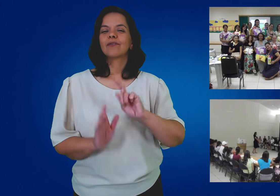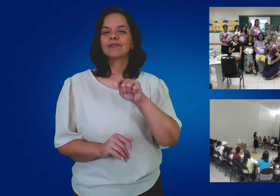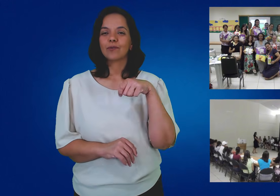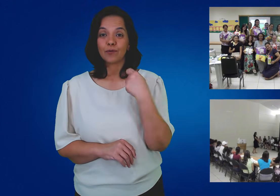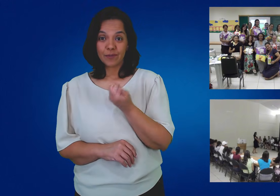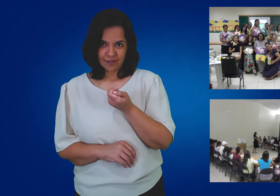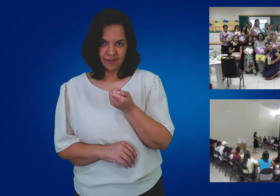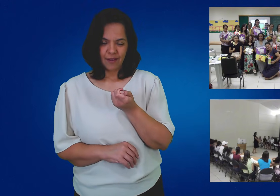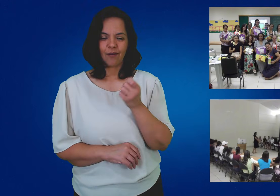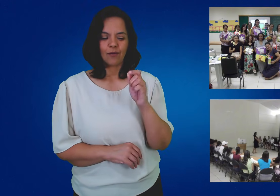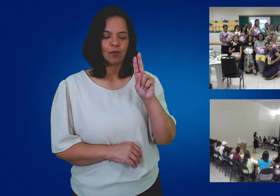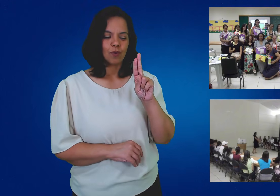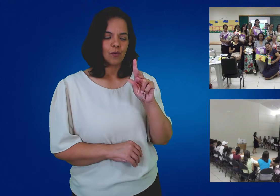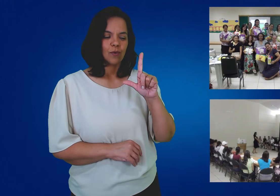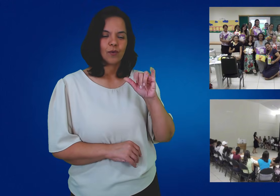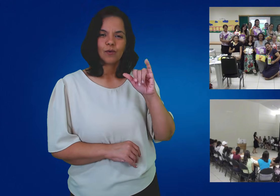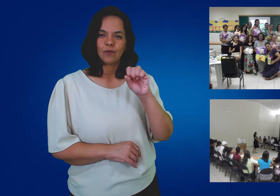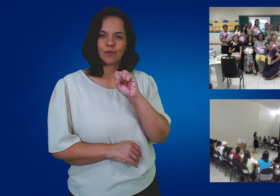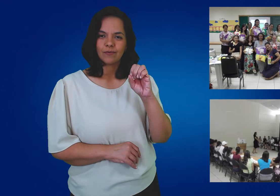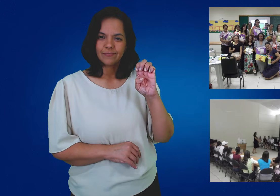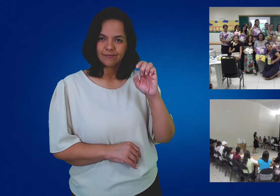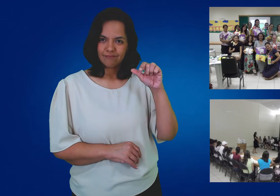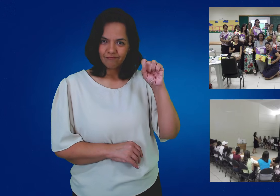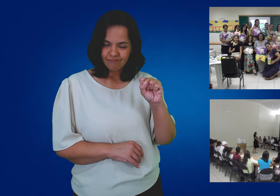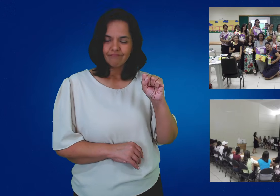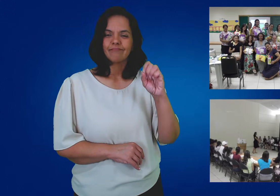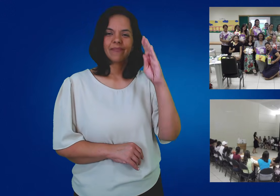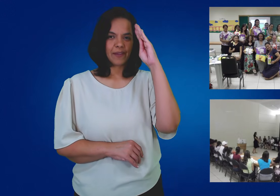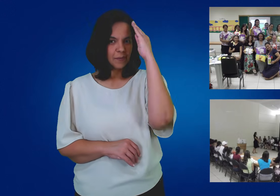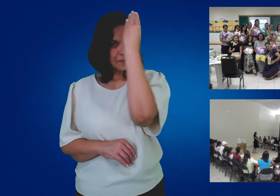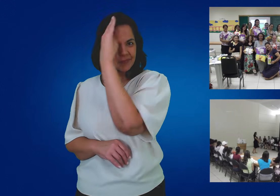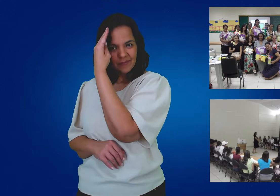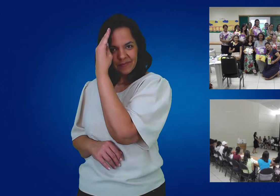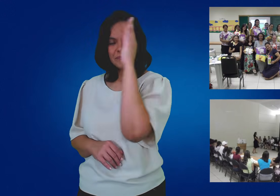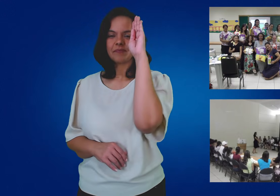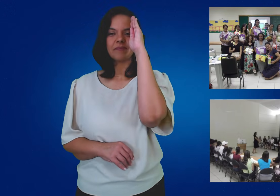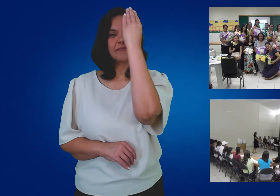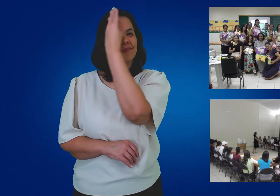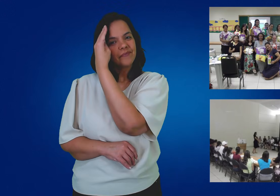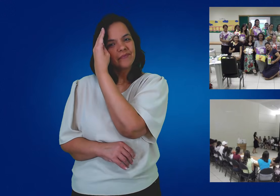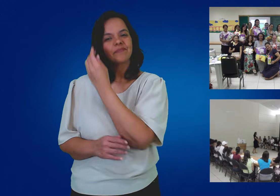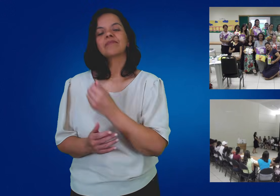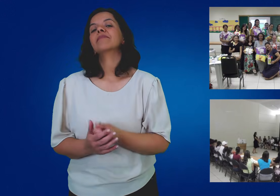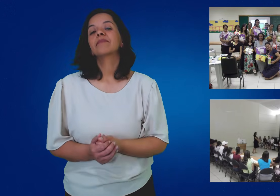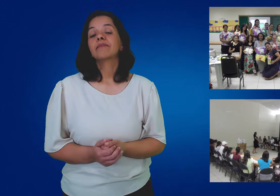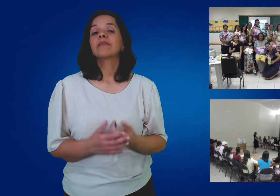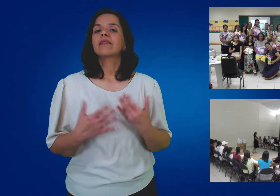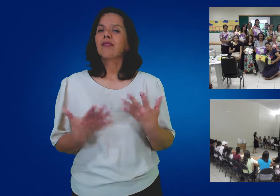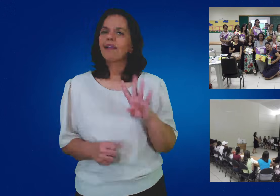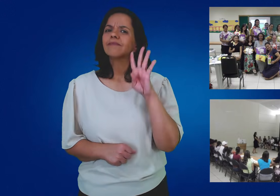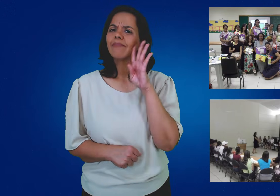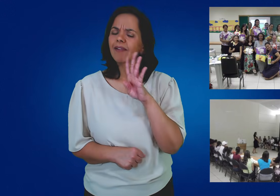Eu esqueci de mostrar para vocês o sinal dele, o sinal de Ulisses Soares. Esse aqui é o sinal.